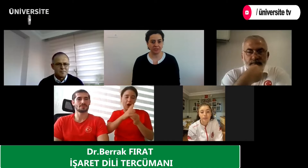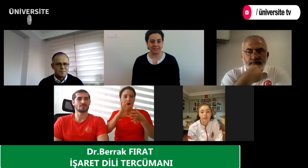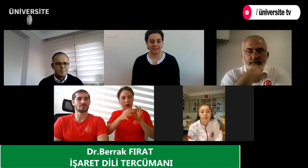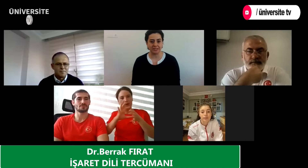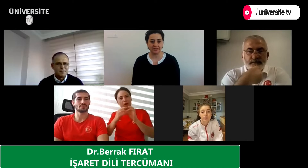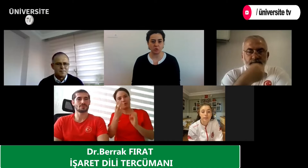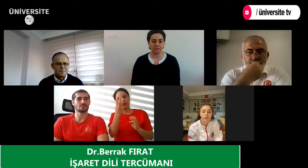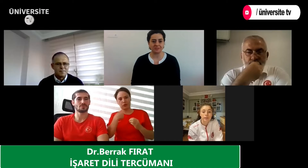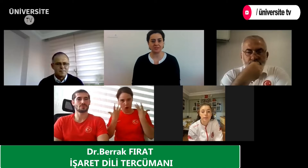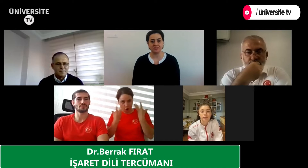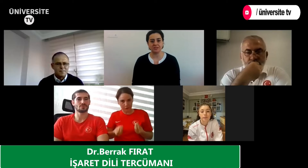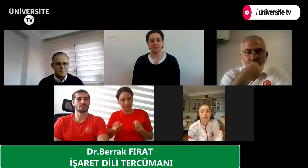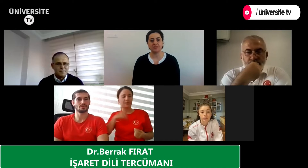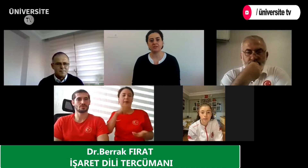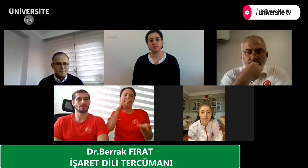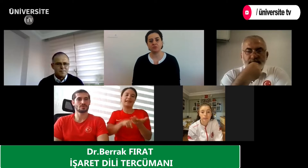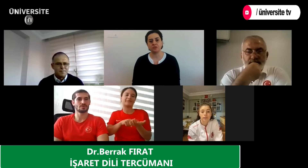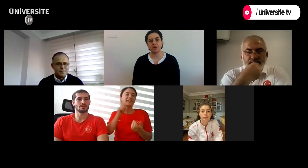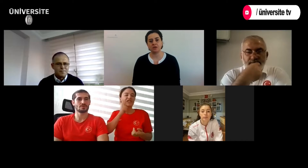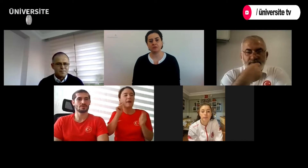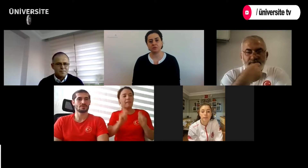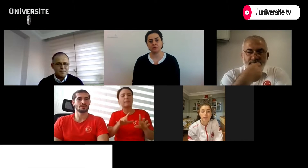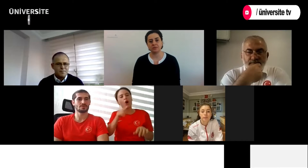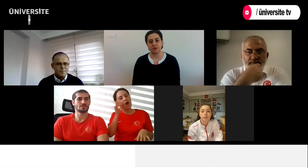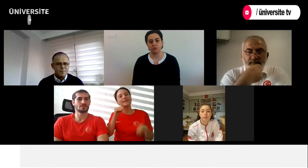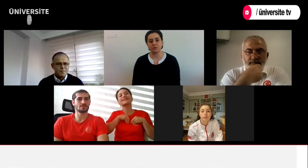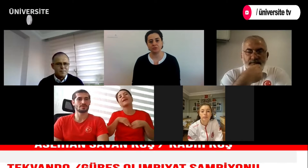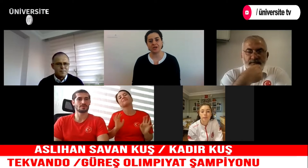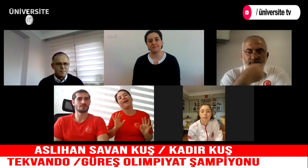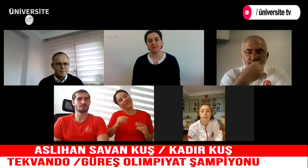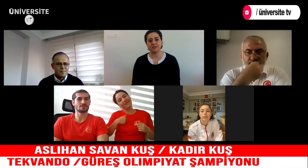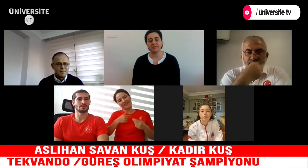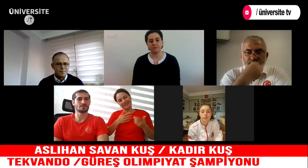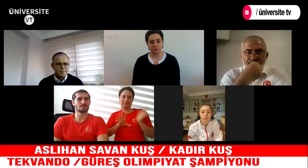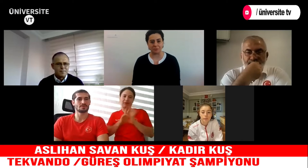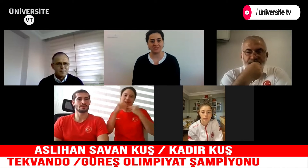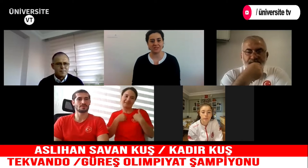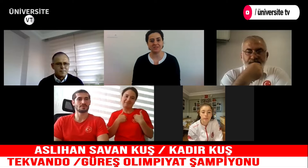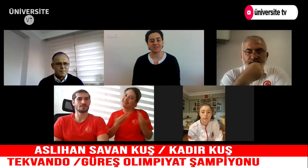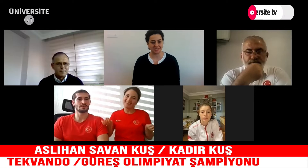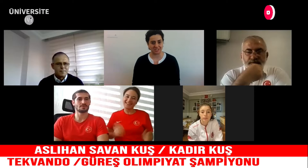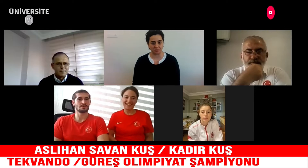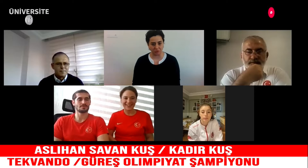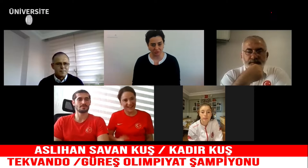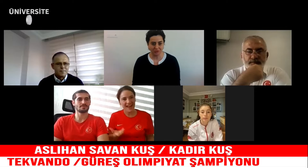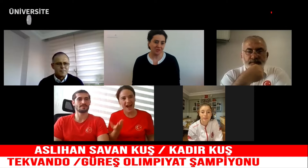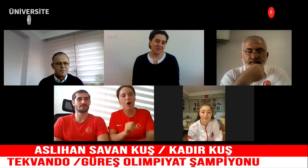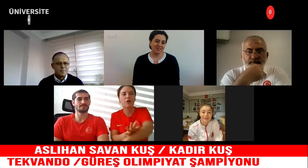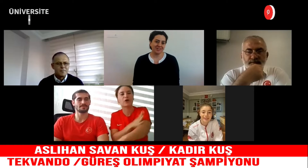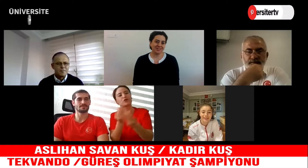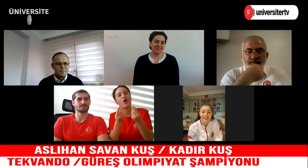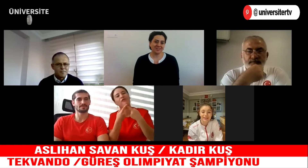içine spora. İlk sonrasında da dünya, Avrupa Dünya ve Def Olimpik'te derecelerim